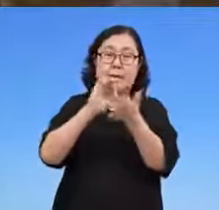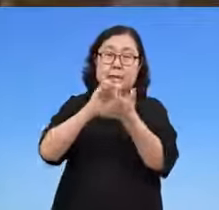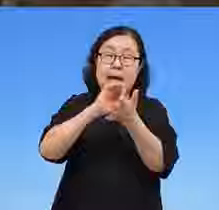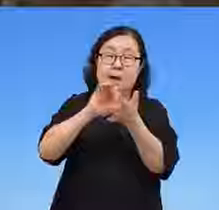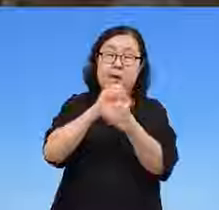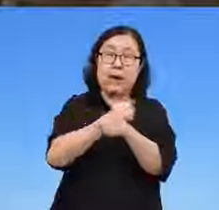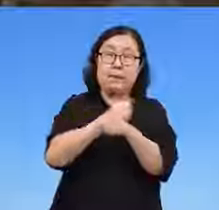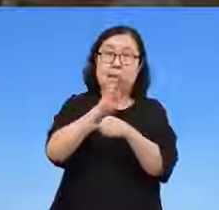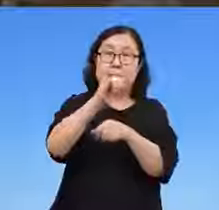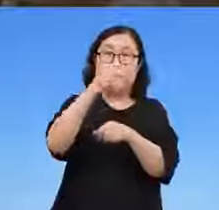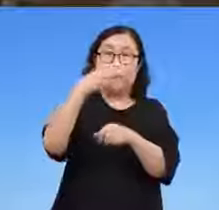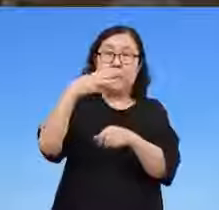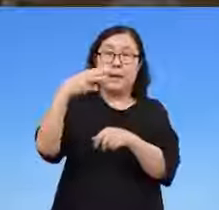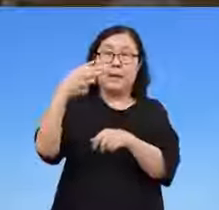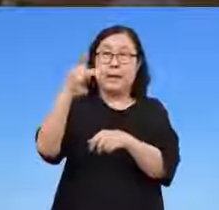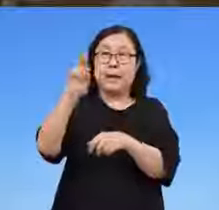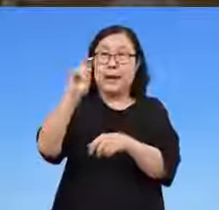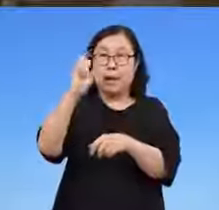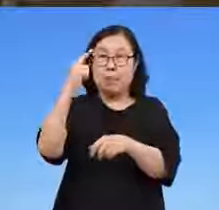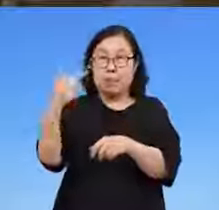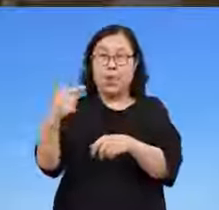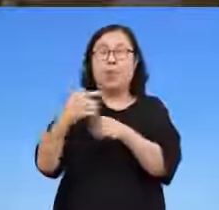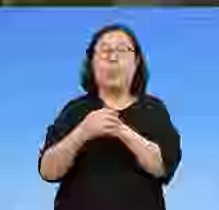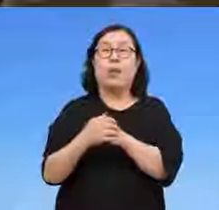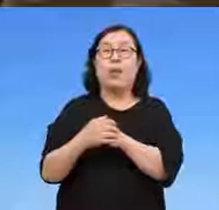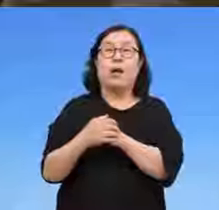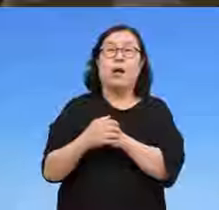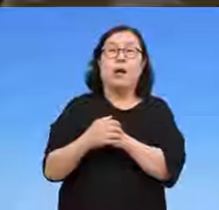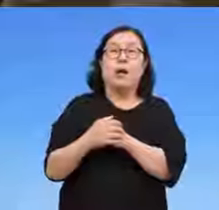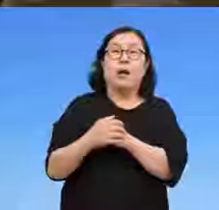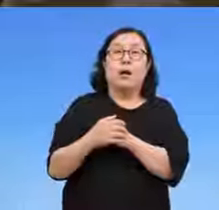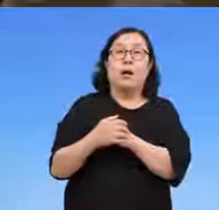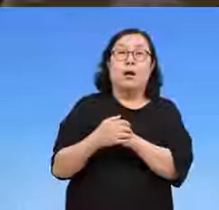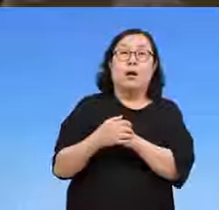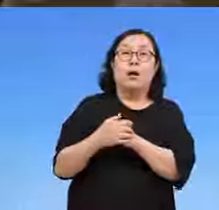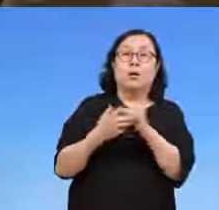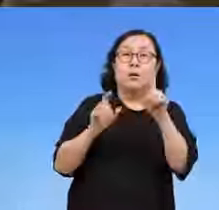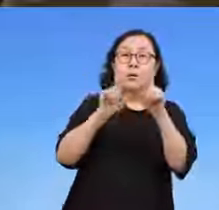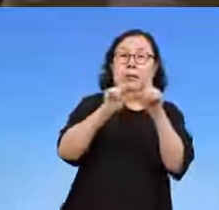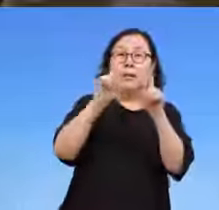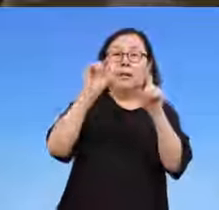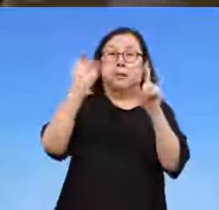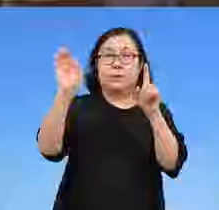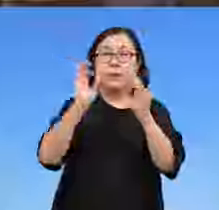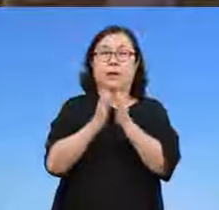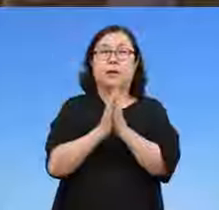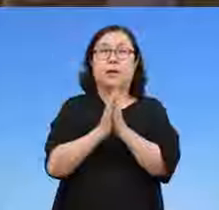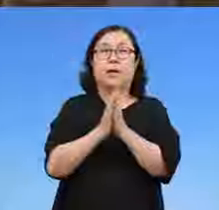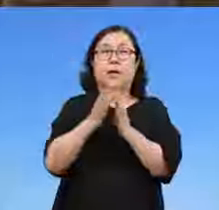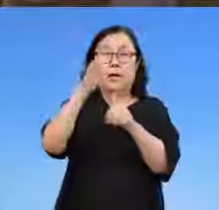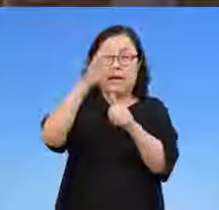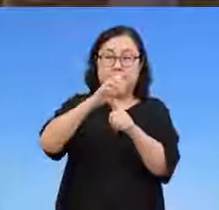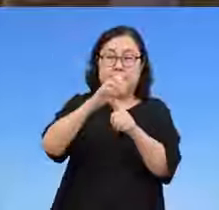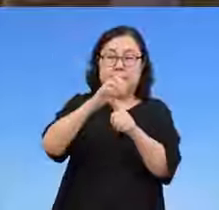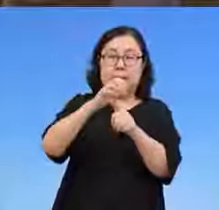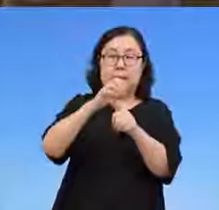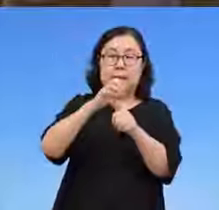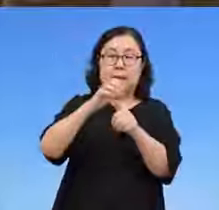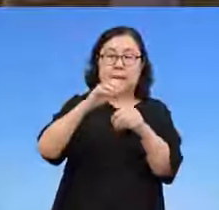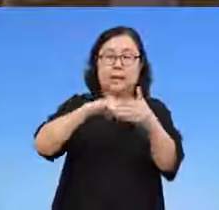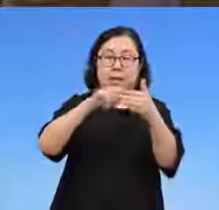노예가 주인의 재산을 가지고 도망가다가 잡힌 그 기억나시죠? 제가 설교한 거. 빌레몬 1장 10절에서 사도 바울이 이렇게